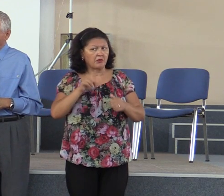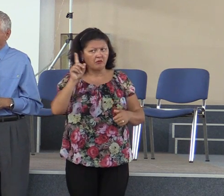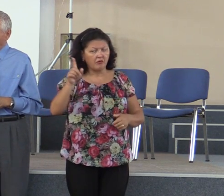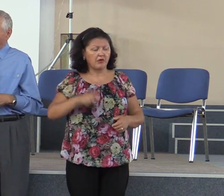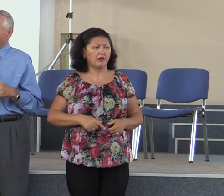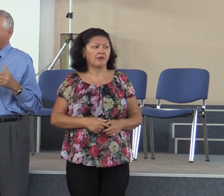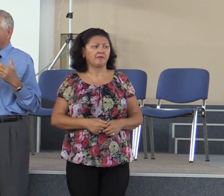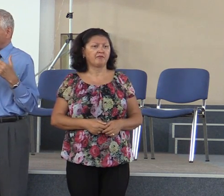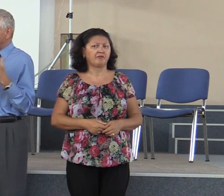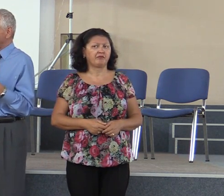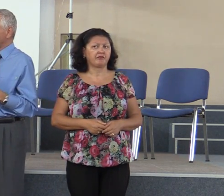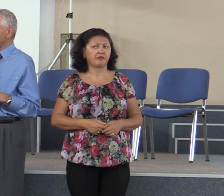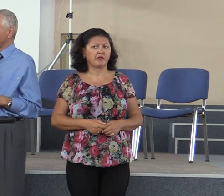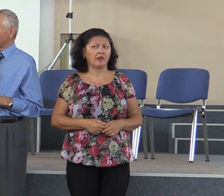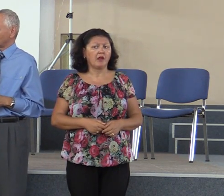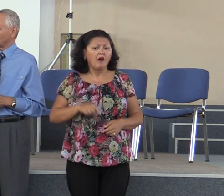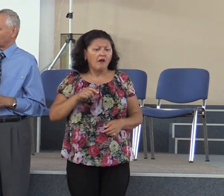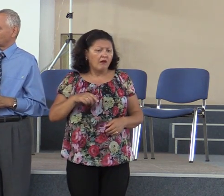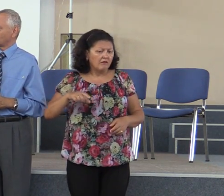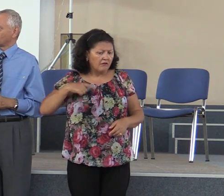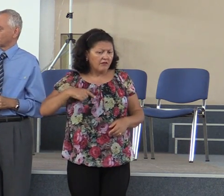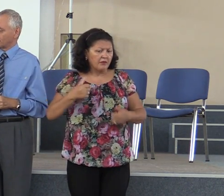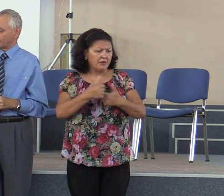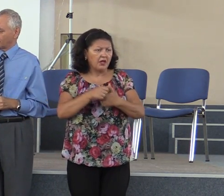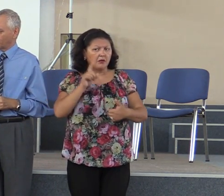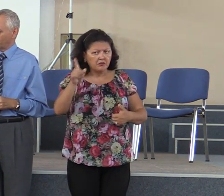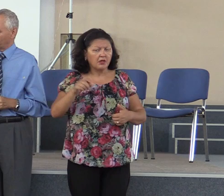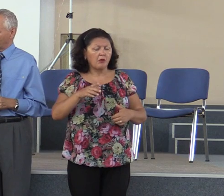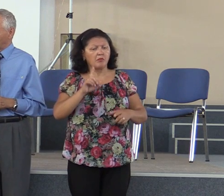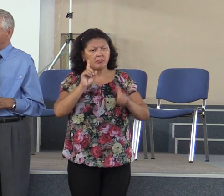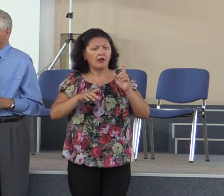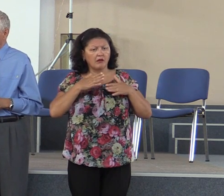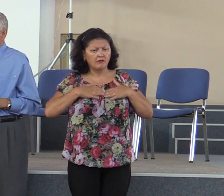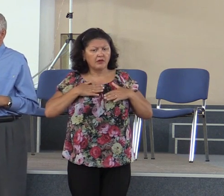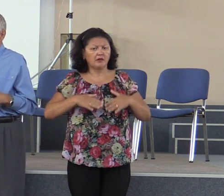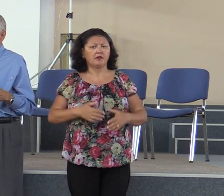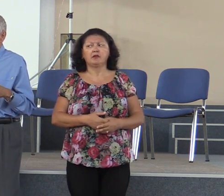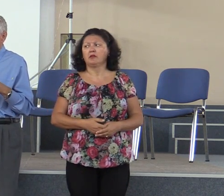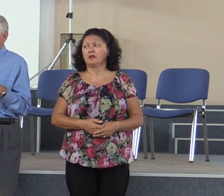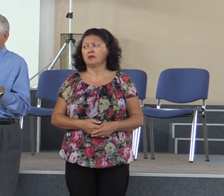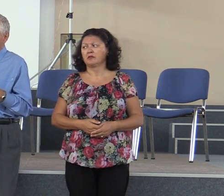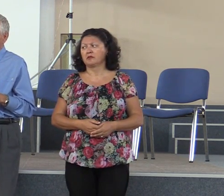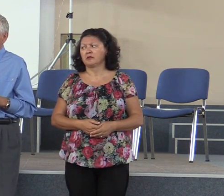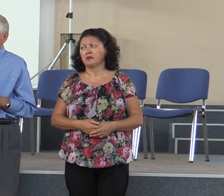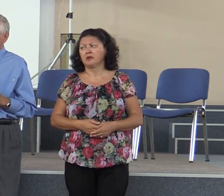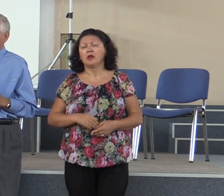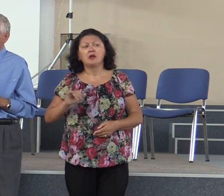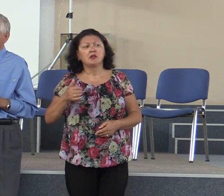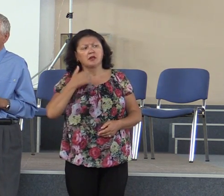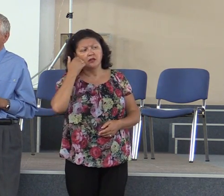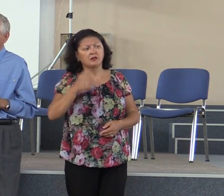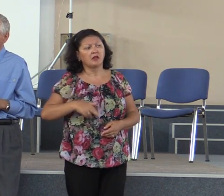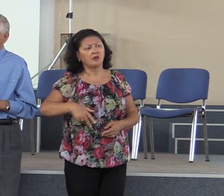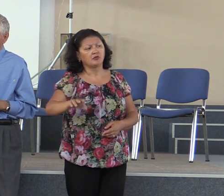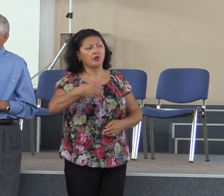be your friend. Și el va fi prietenul tău, dacă dorești. And just then we pulled into the hotel. Și pe când ajungeam la hotel,